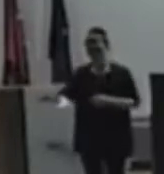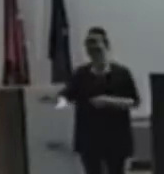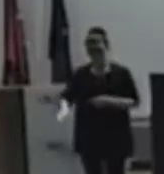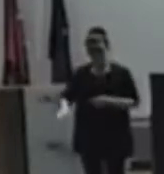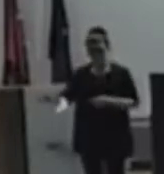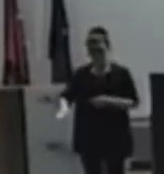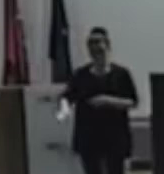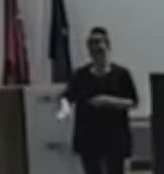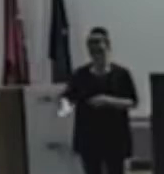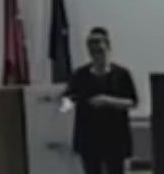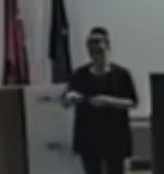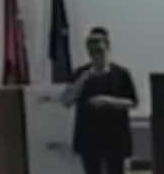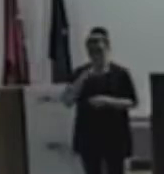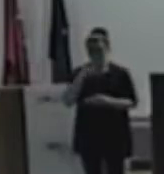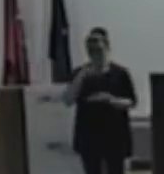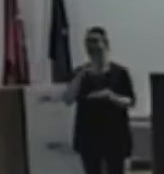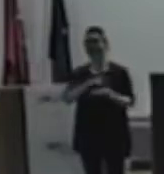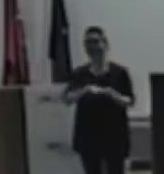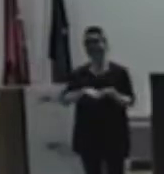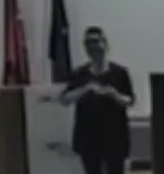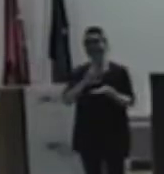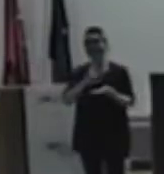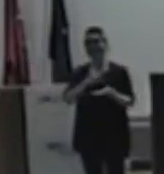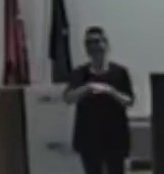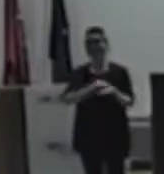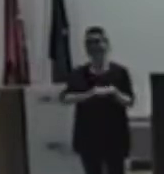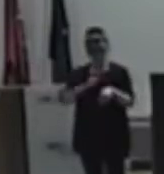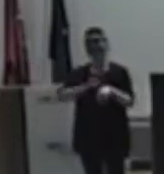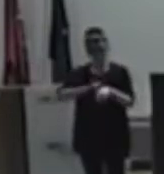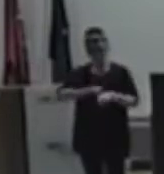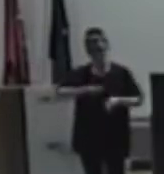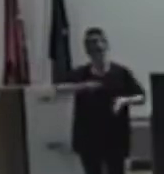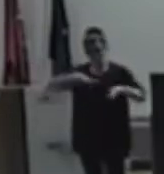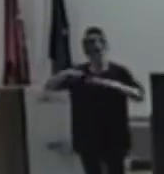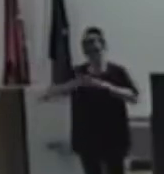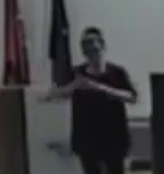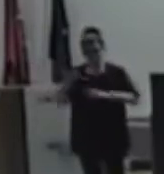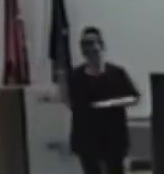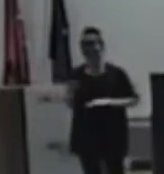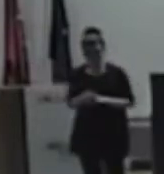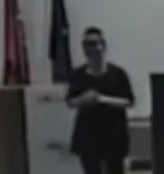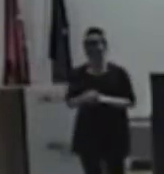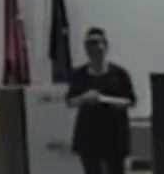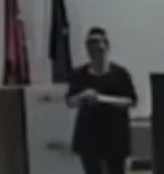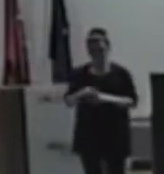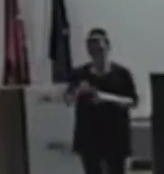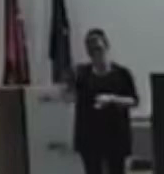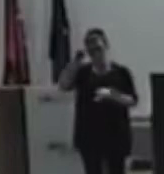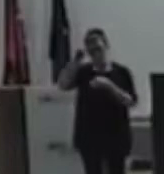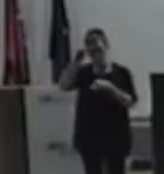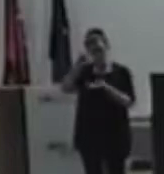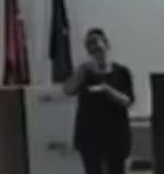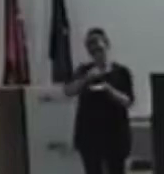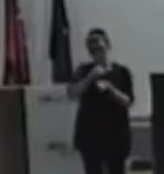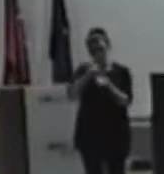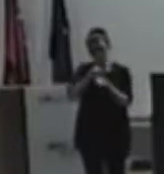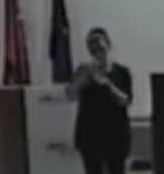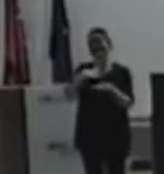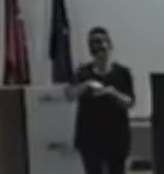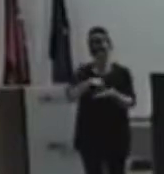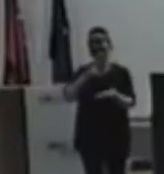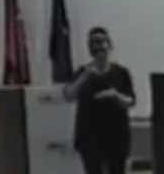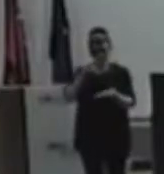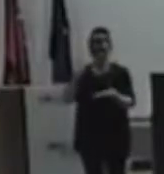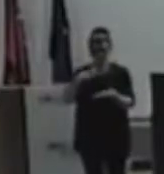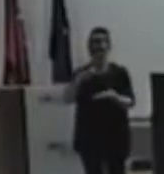el contenerse y conseguir esos tiempos de actuación. En la interpretación de los datos ya tenemos la primera barrera del